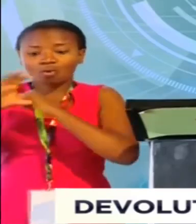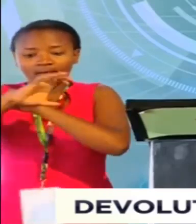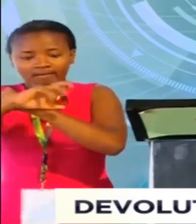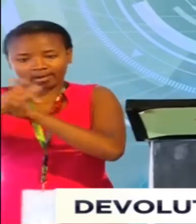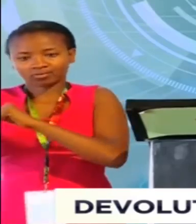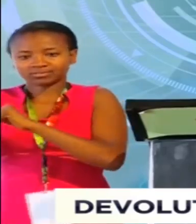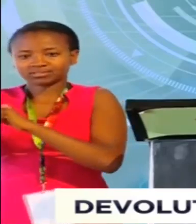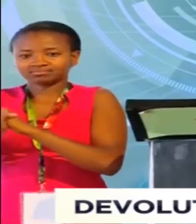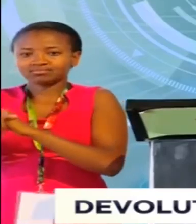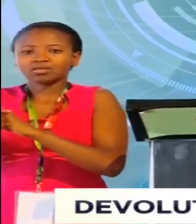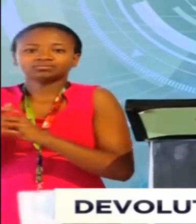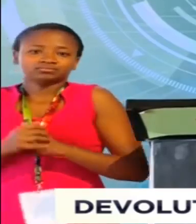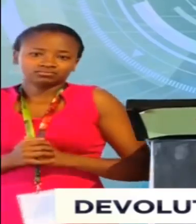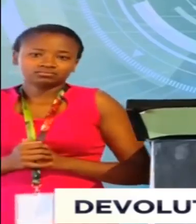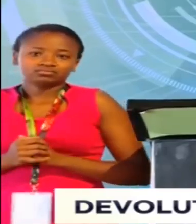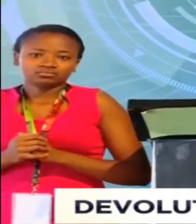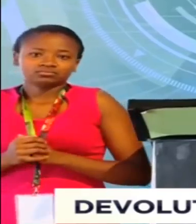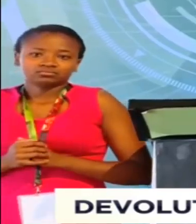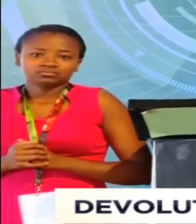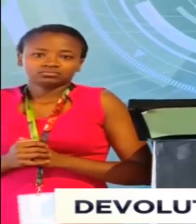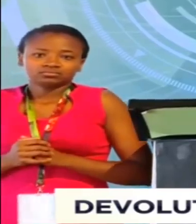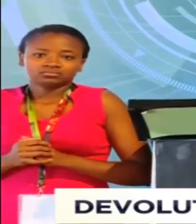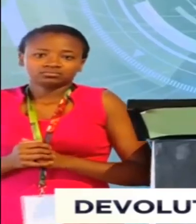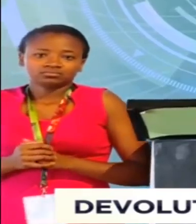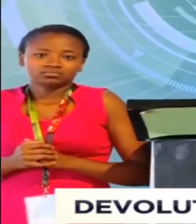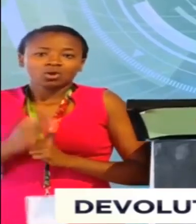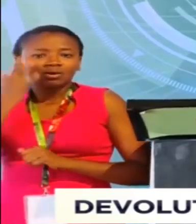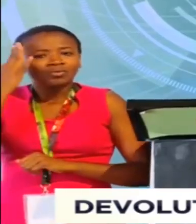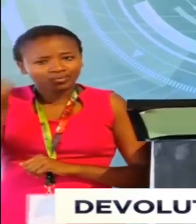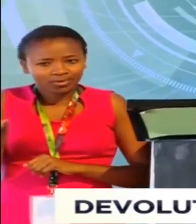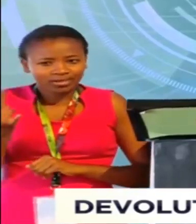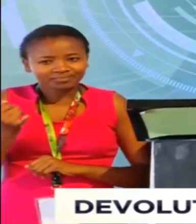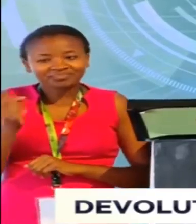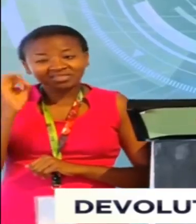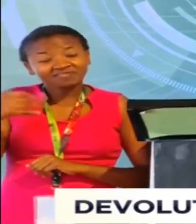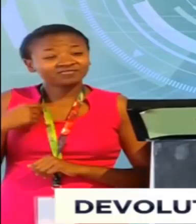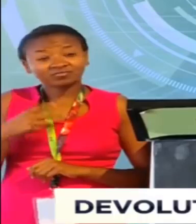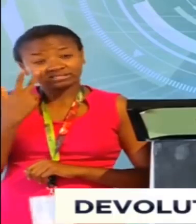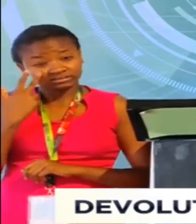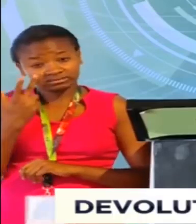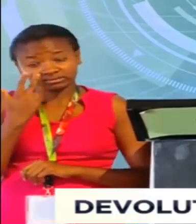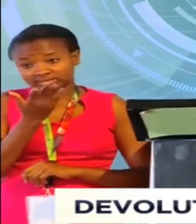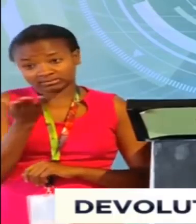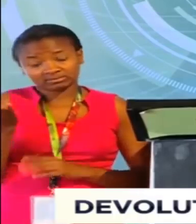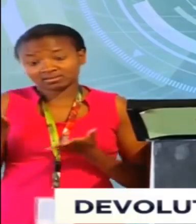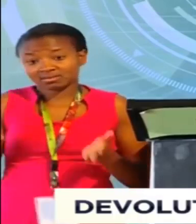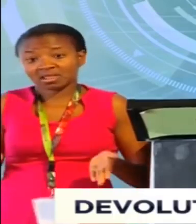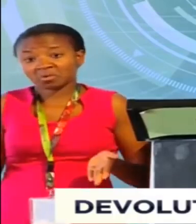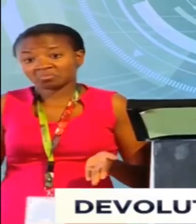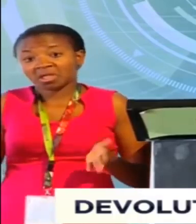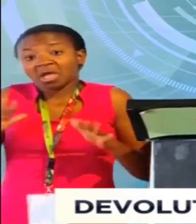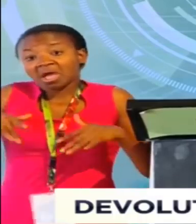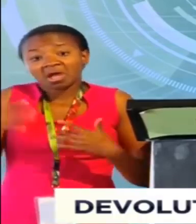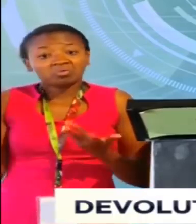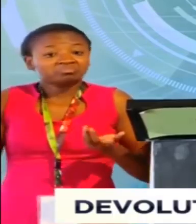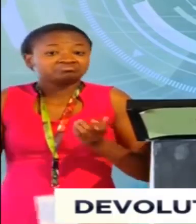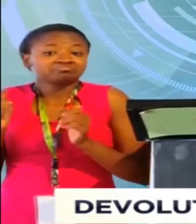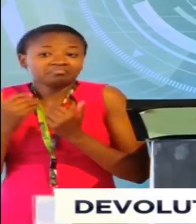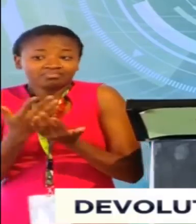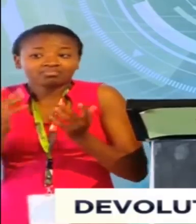ya county. Kwa sababu tukiangalia sasa vile mambo